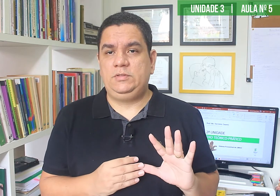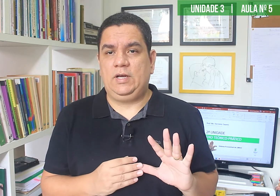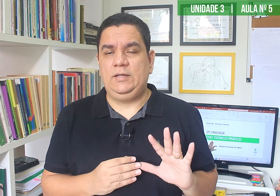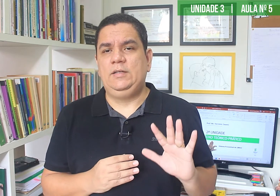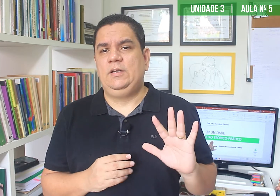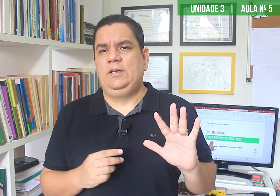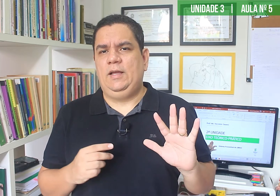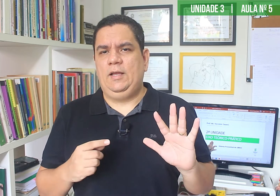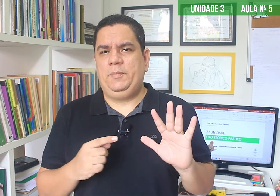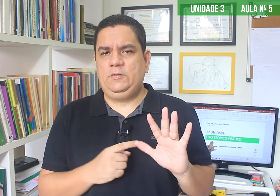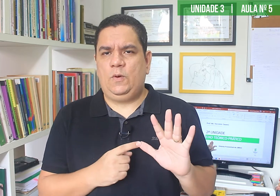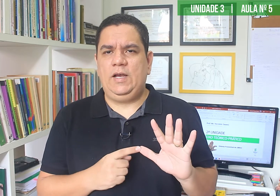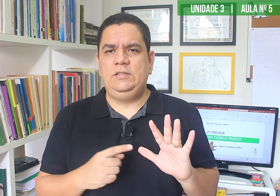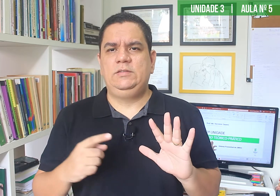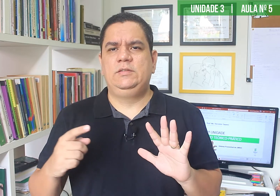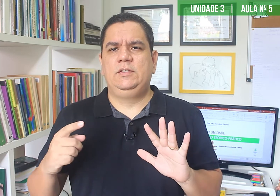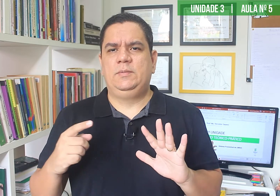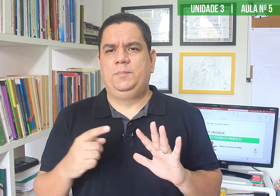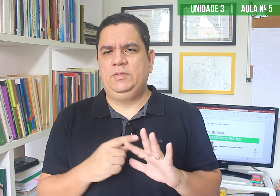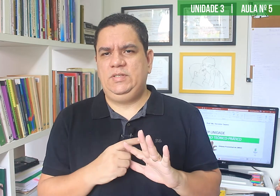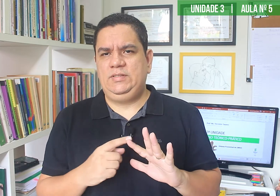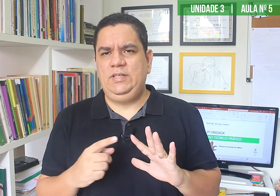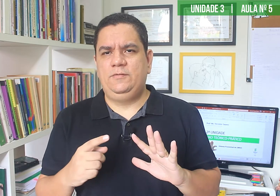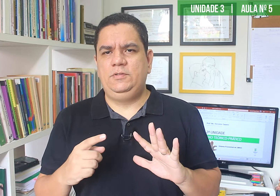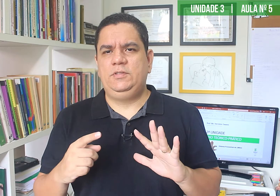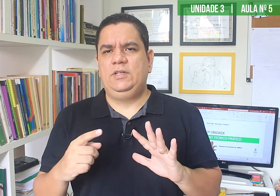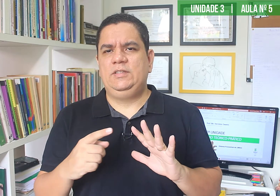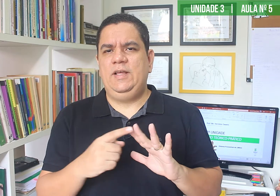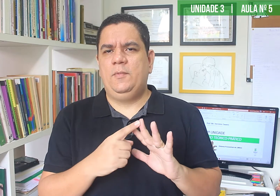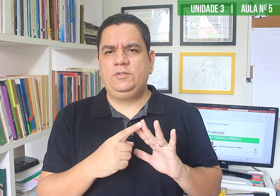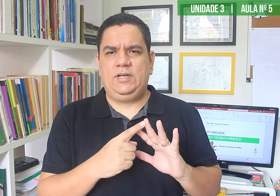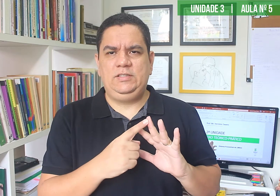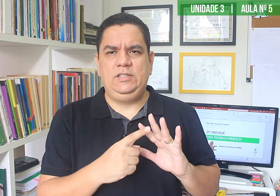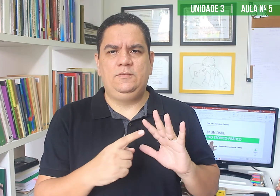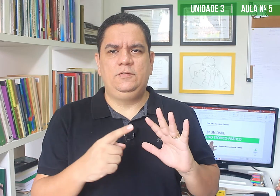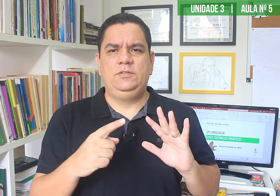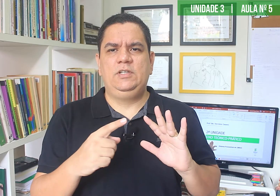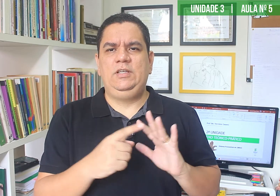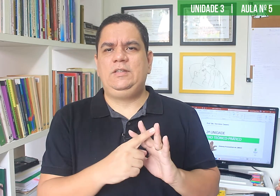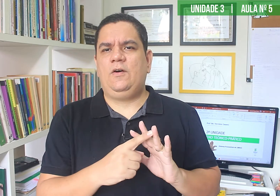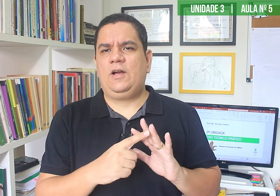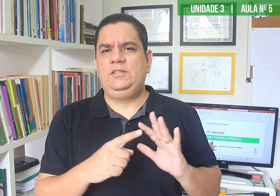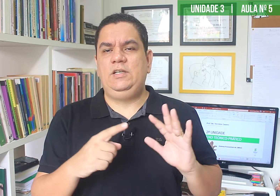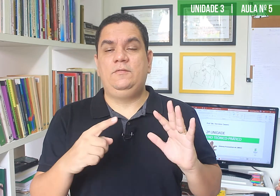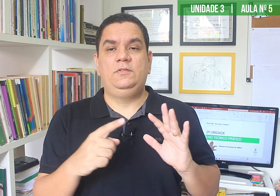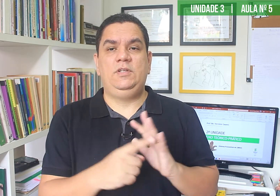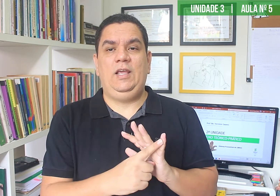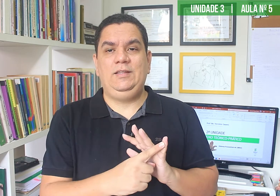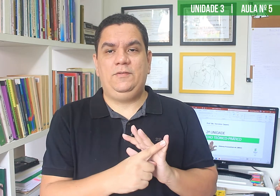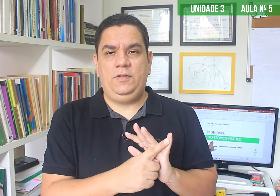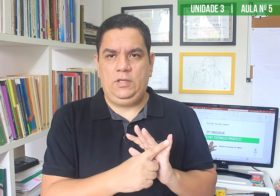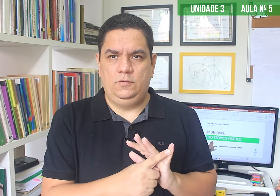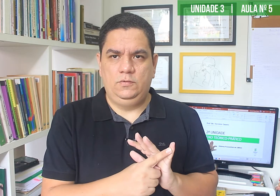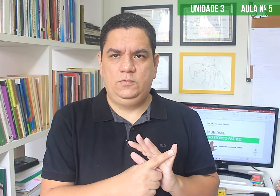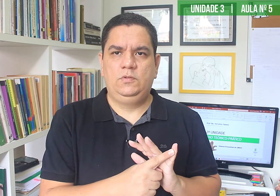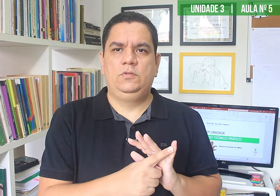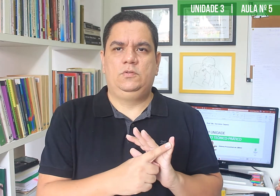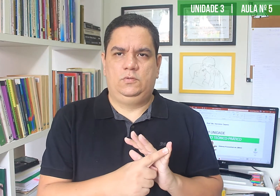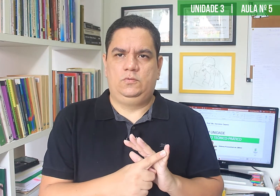tá? Pessoais, possessivos, demonstrativos, interrogativos e indefinidos. Tudo